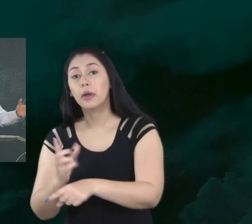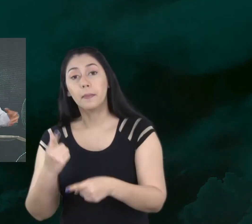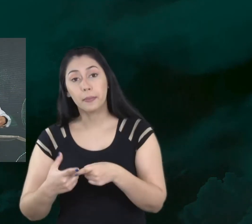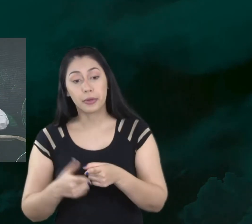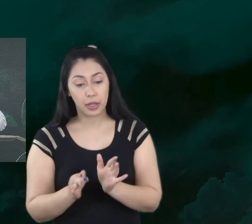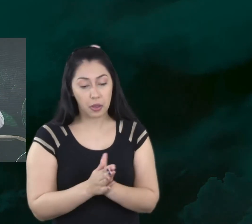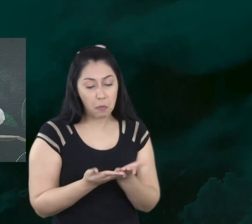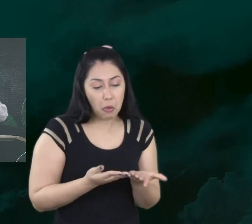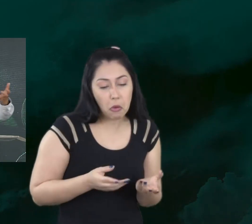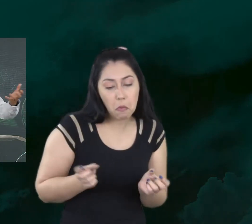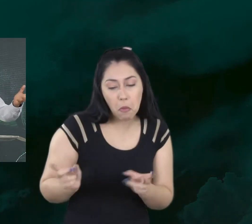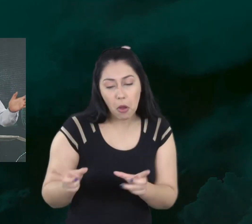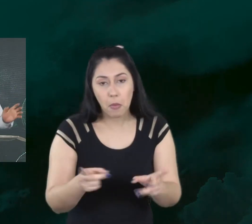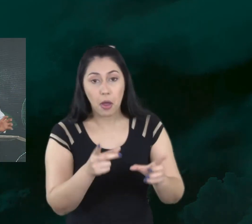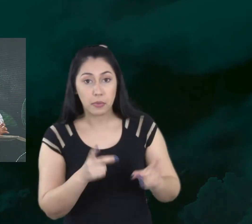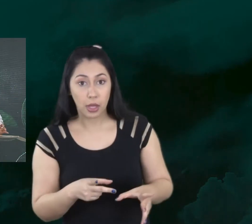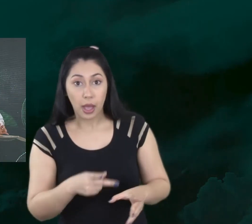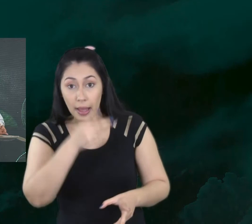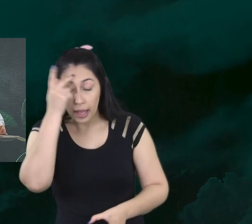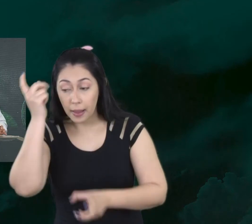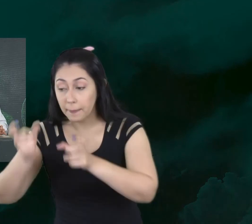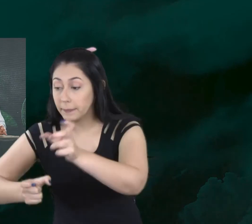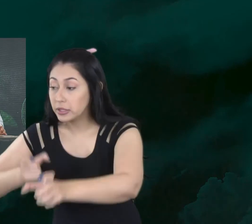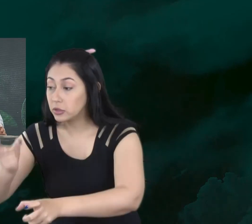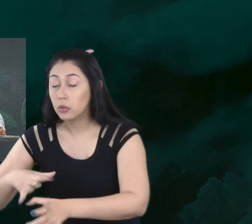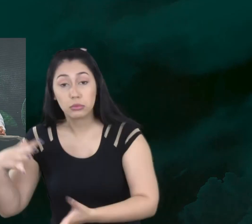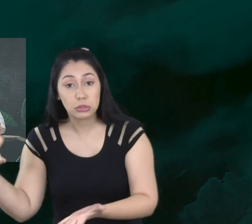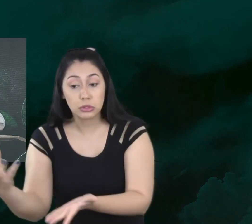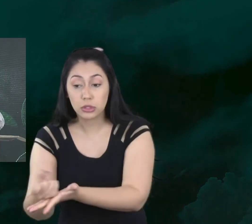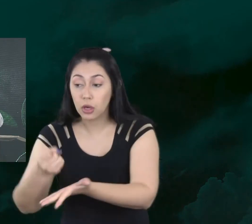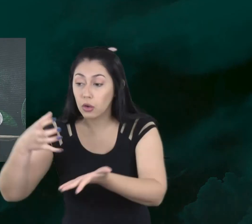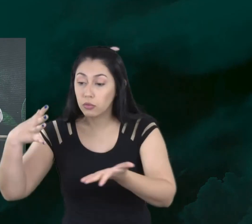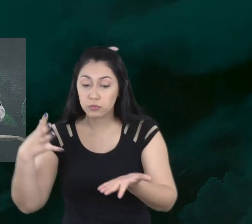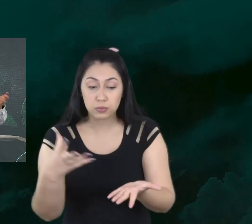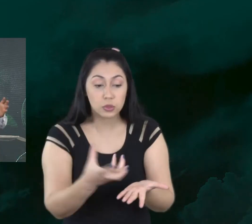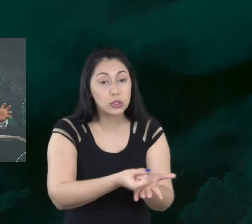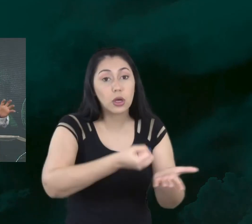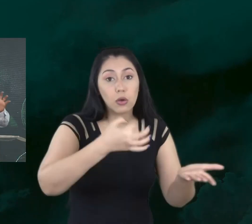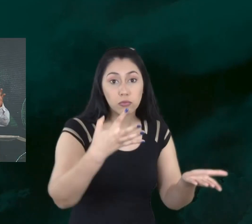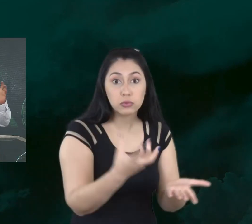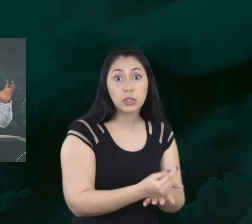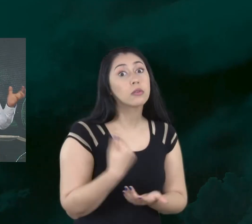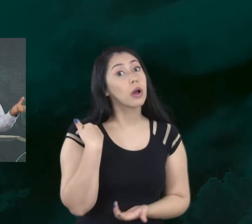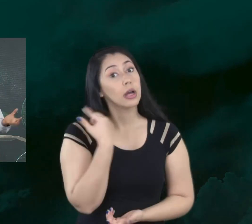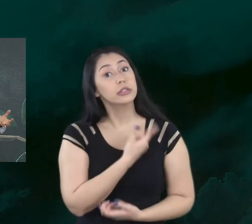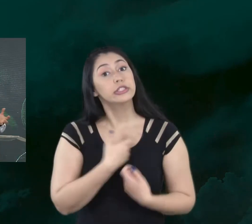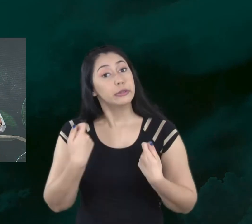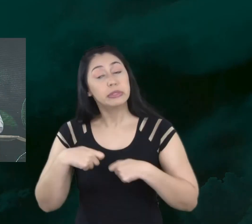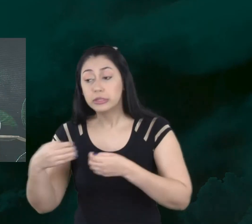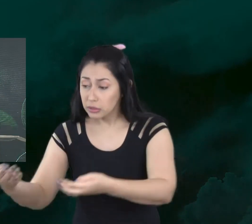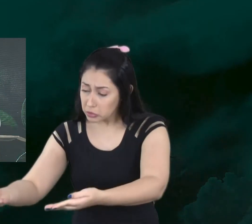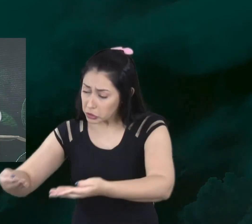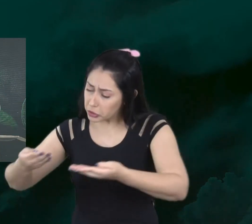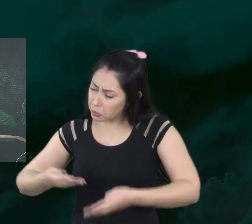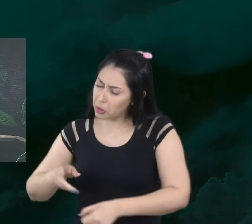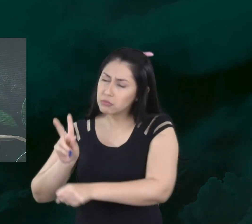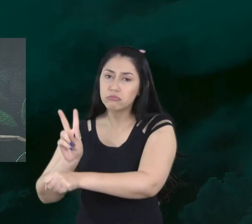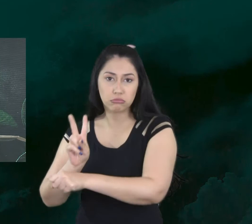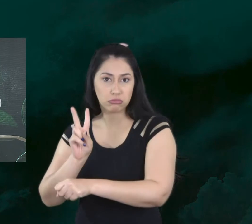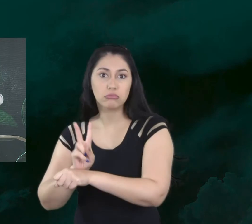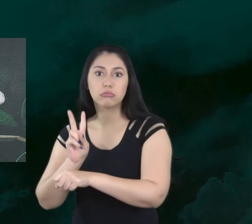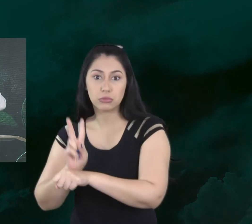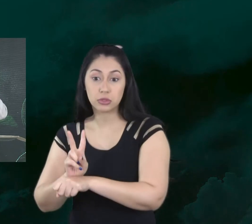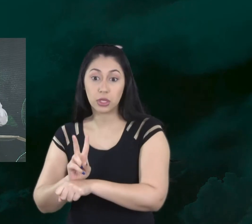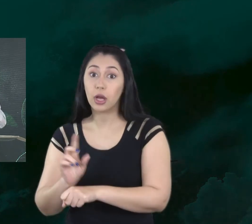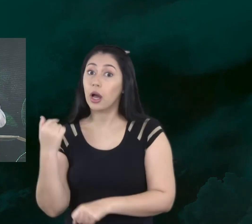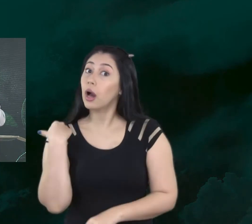pelo Avança Jovem, pela própria vida da igreja, né, e nós precisamos colher. Aí, queridos irmãos,